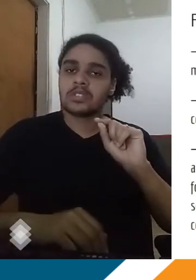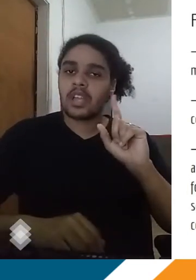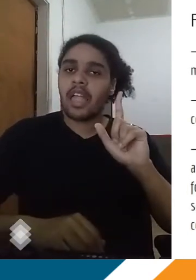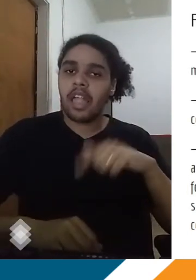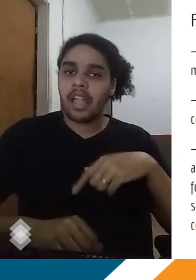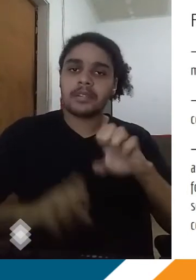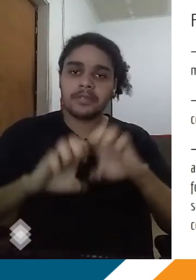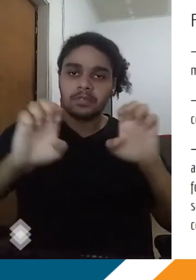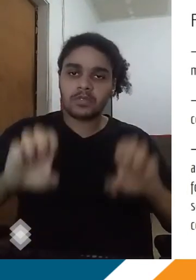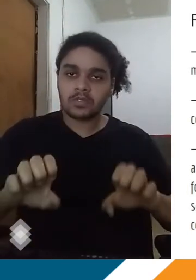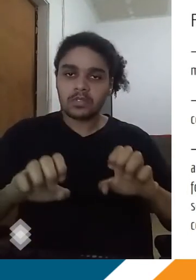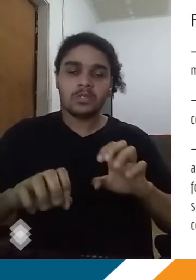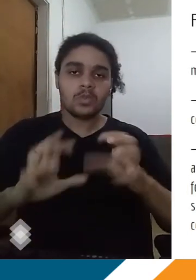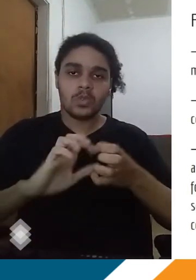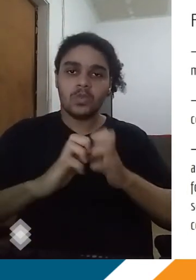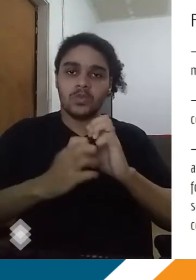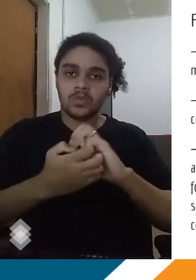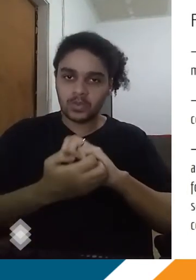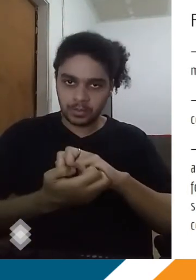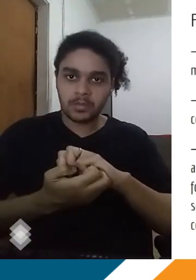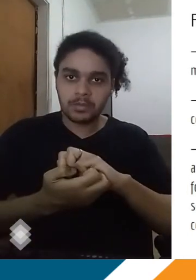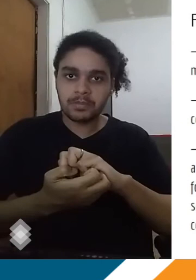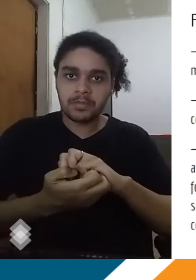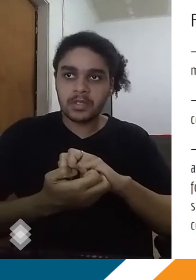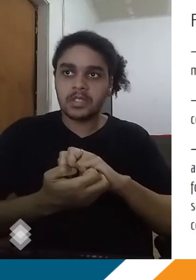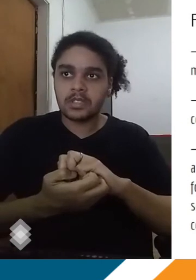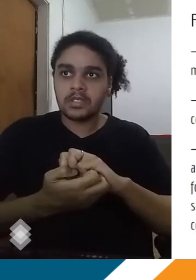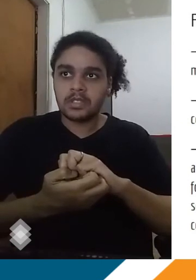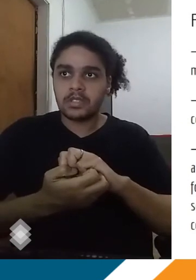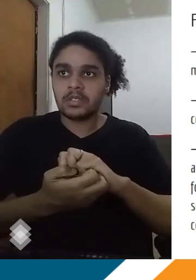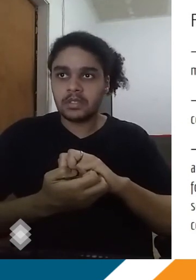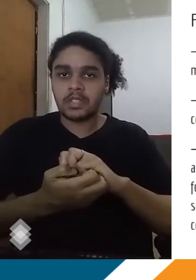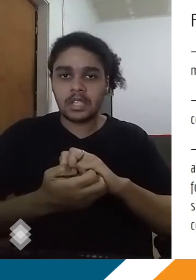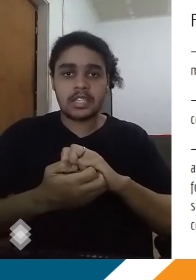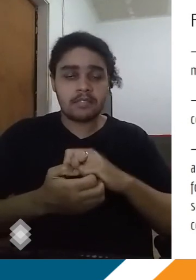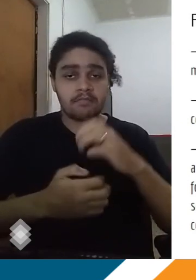esse termo residual? Né? Porque são estruturas, né? São formas